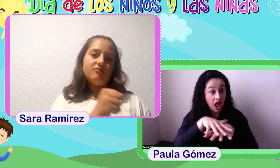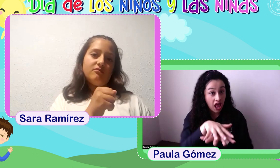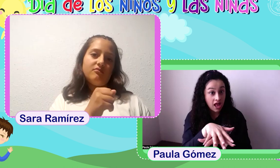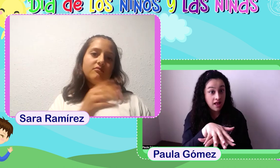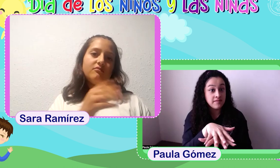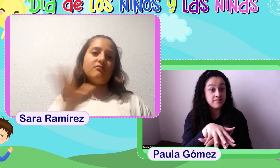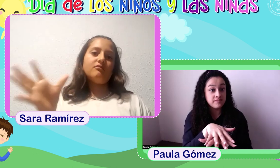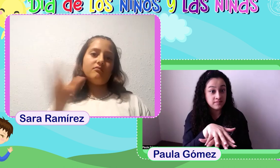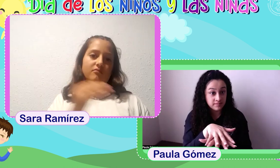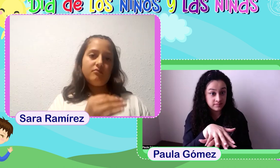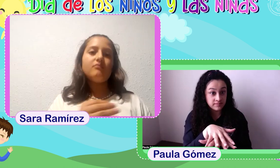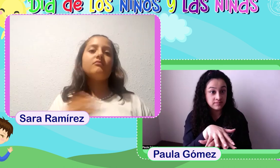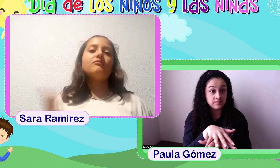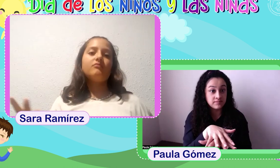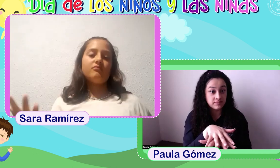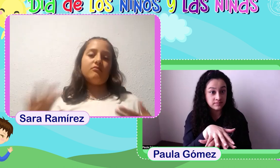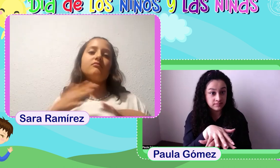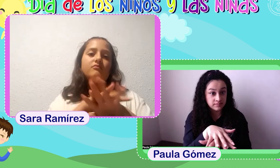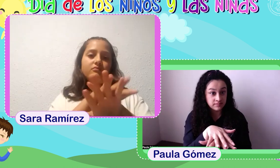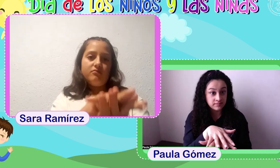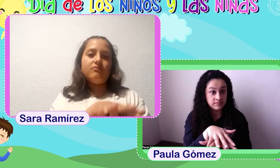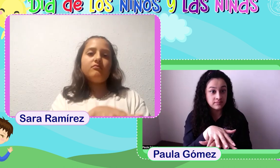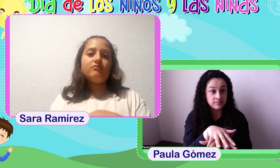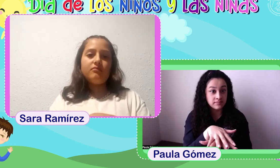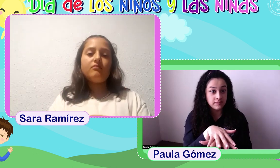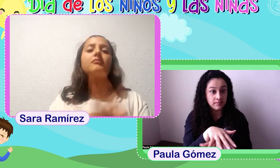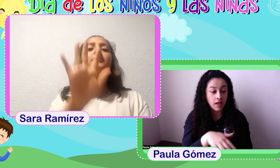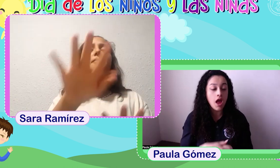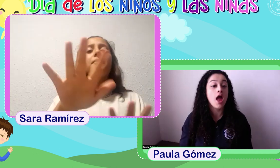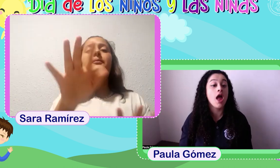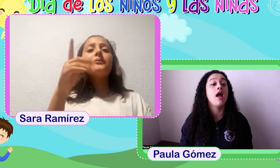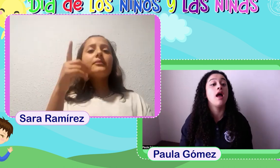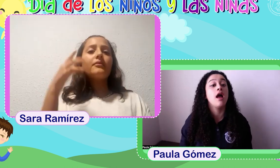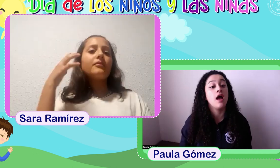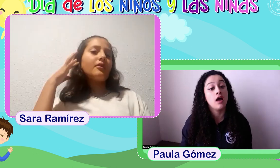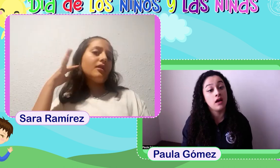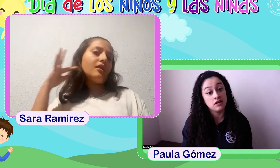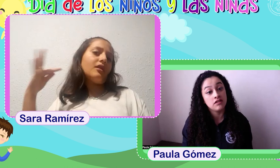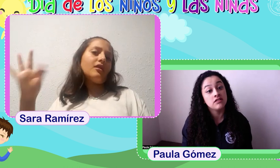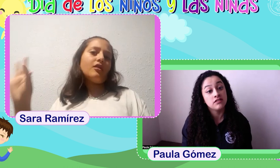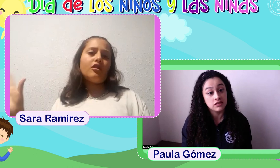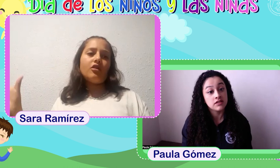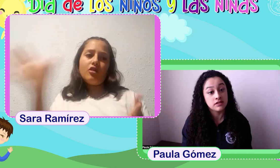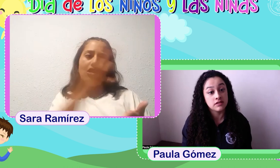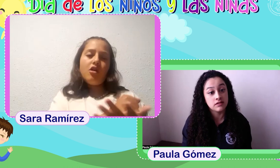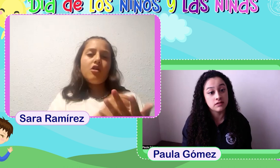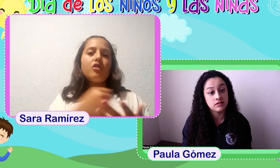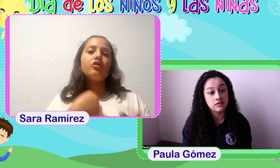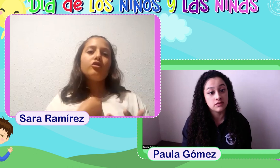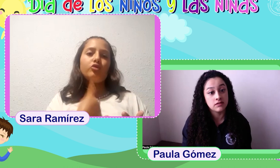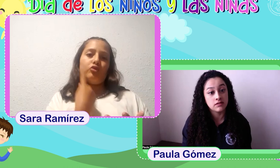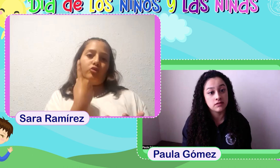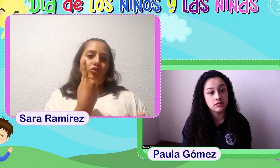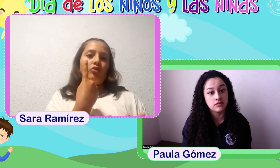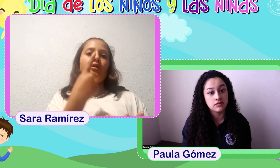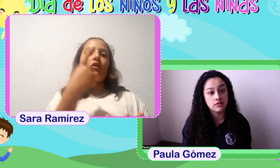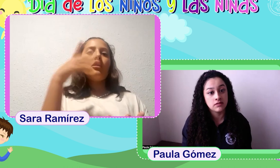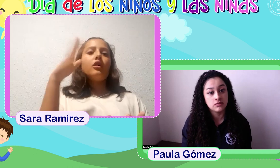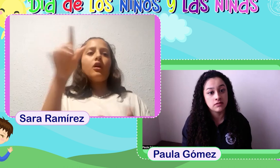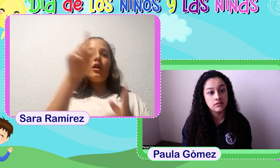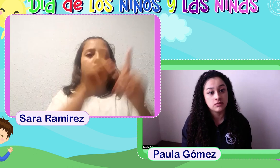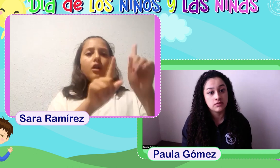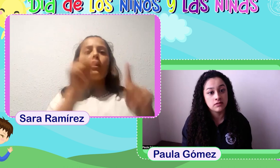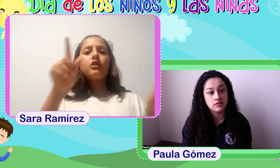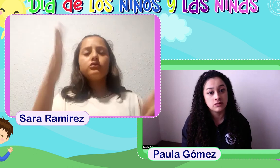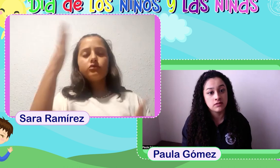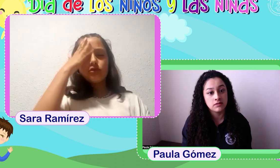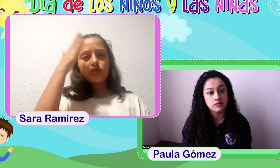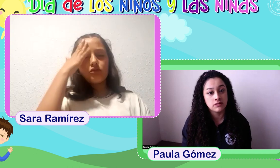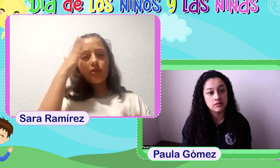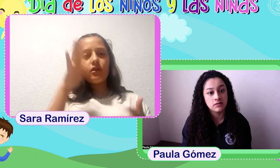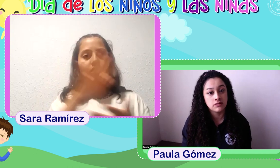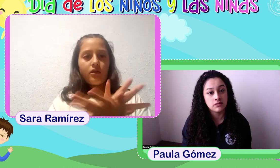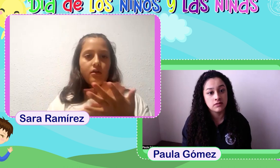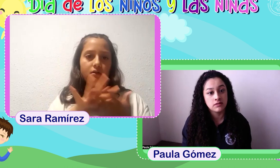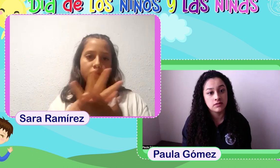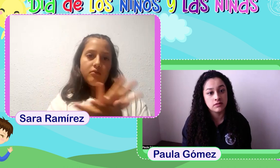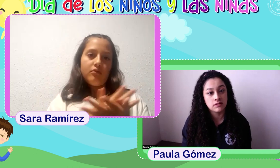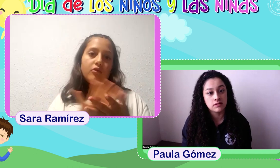No. Todos son oyentes. ¿Integración escolar? Sí. Integración.